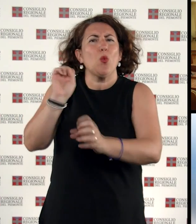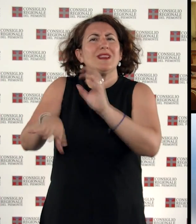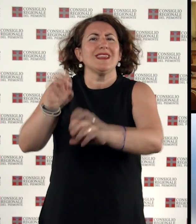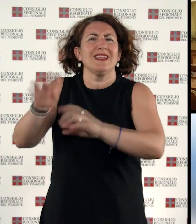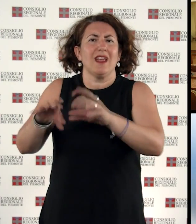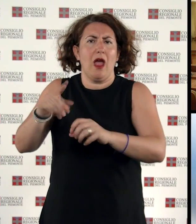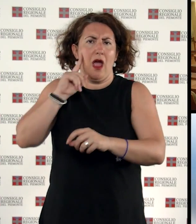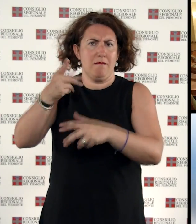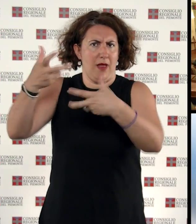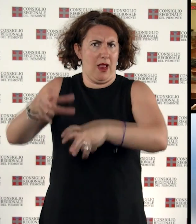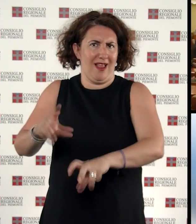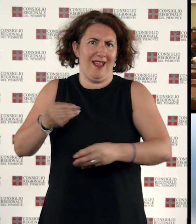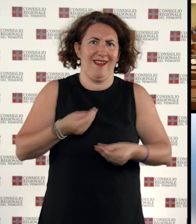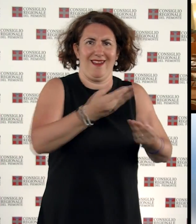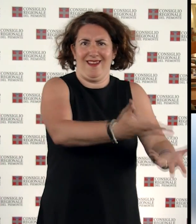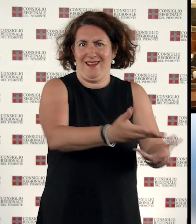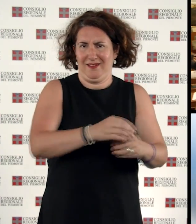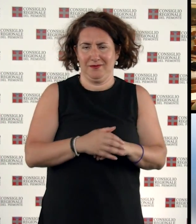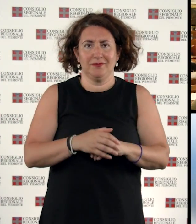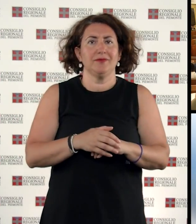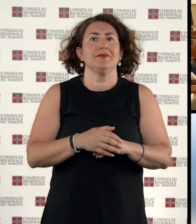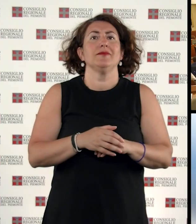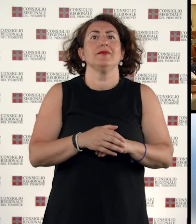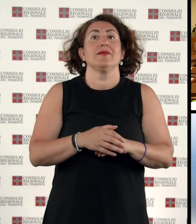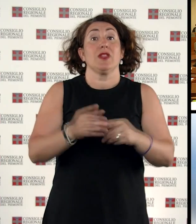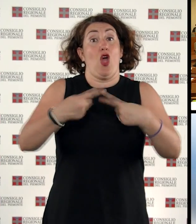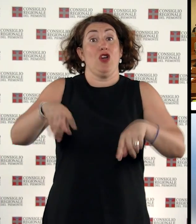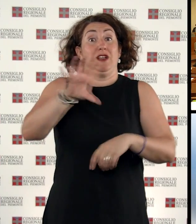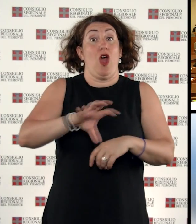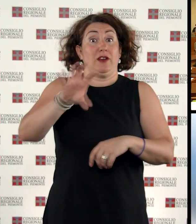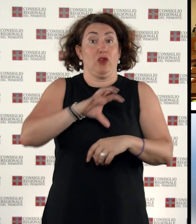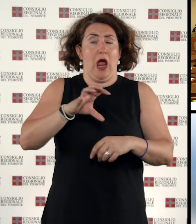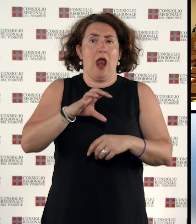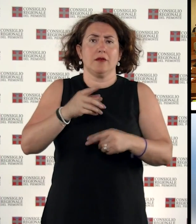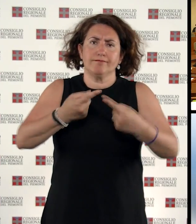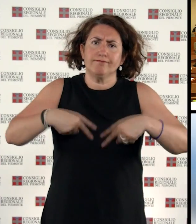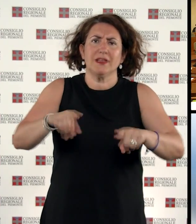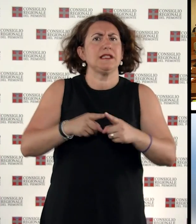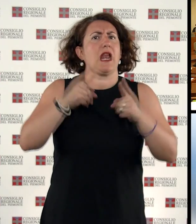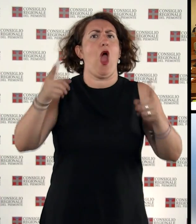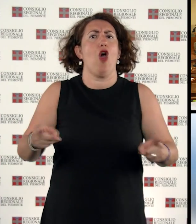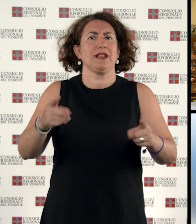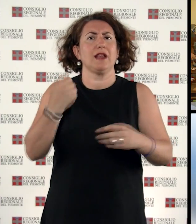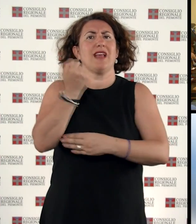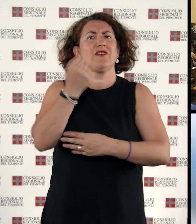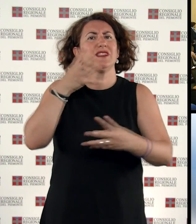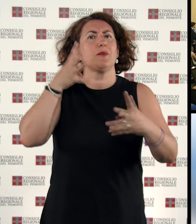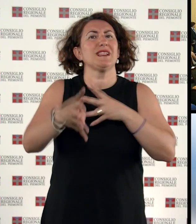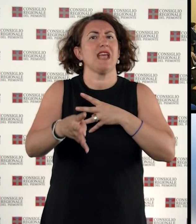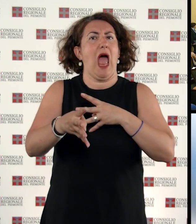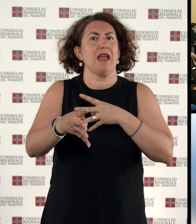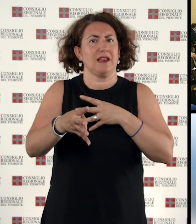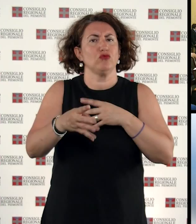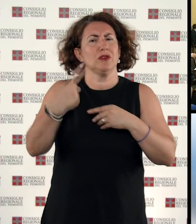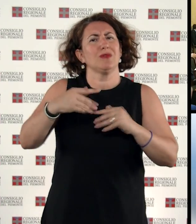Il Consiglio regionale ha svolto una seduta straordinaria sui servizi residenziali psichiatrici richiesta dalle minoranze il 16 giugno. Prima